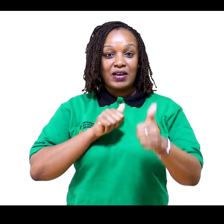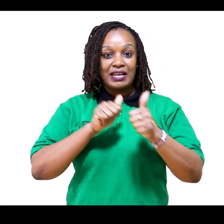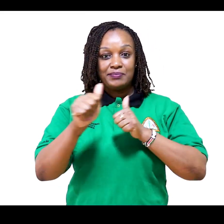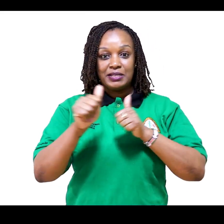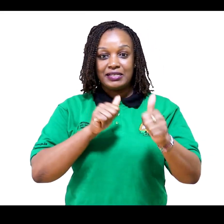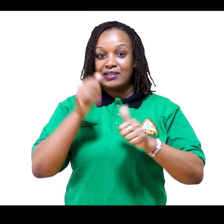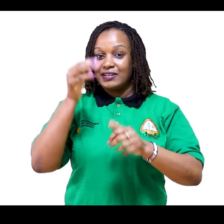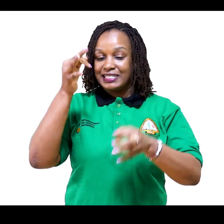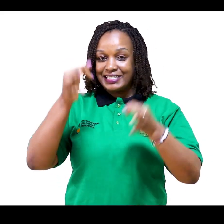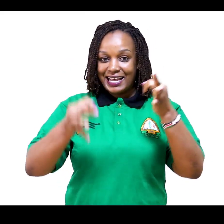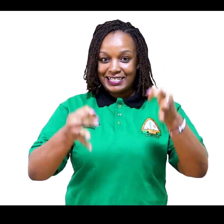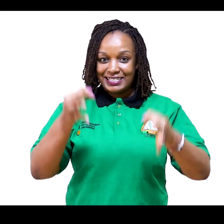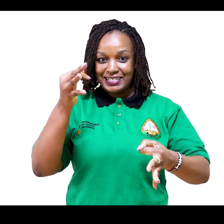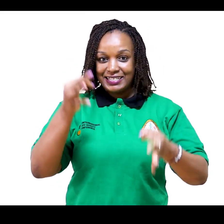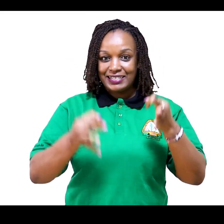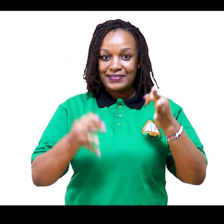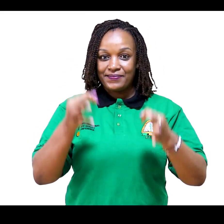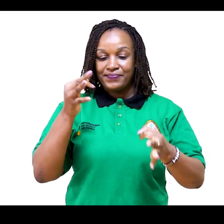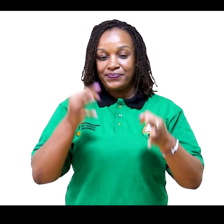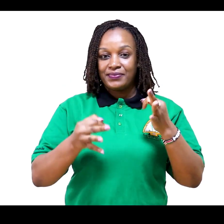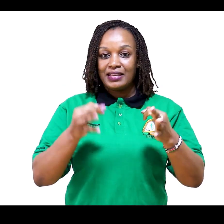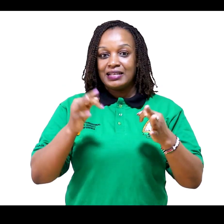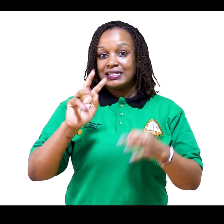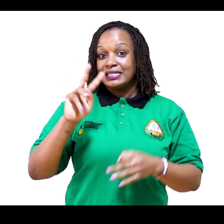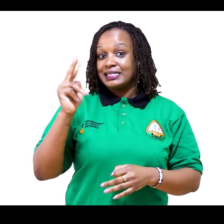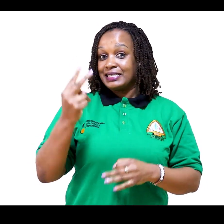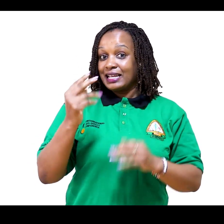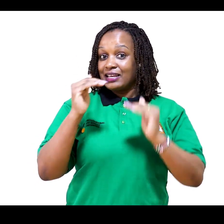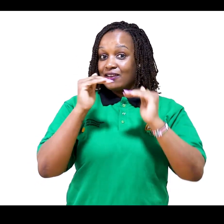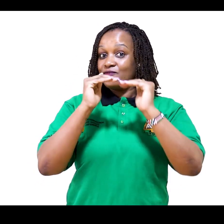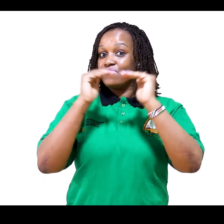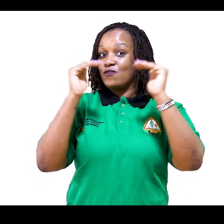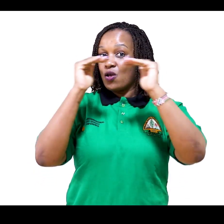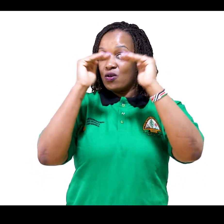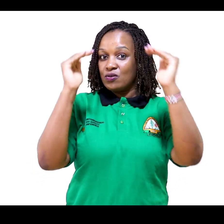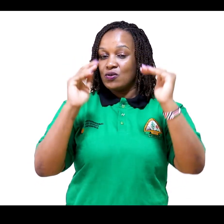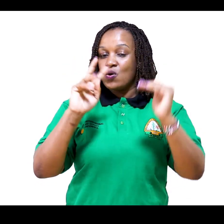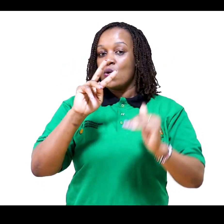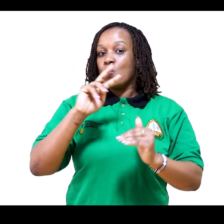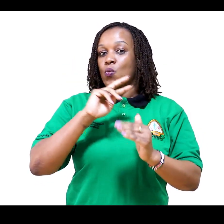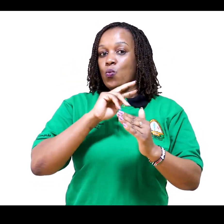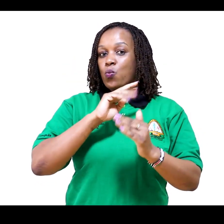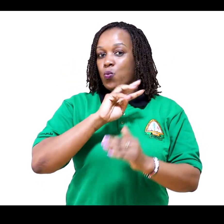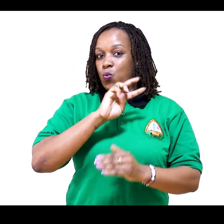Utawala, ghorofa ya 2, West End Towers, Waiyaki Way, Nairobi. Simu